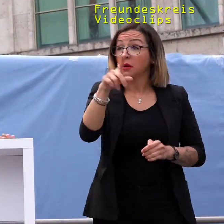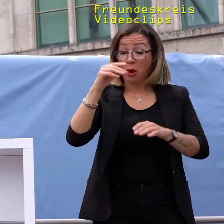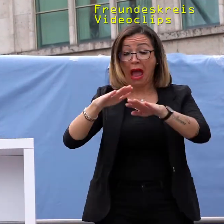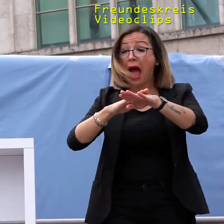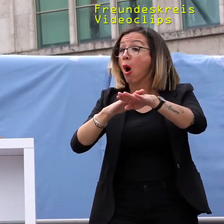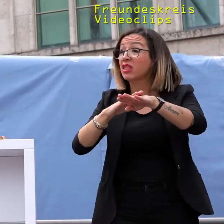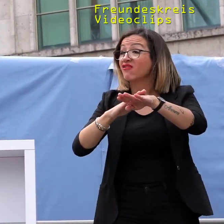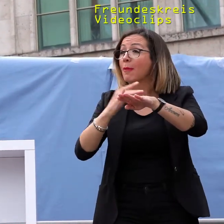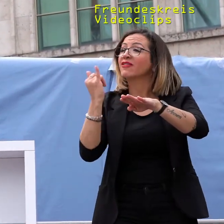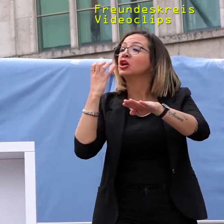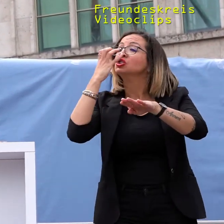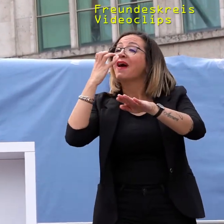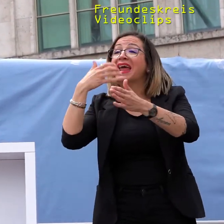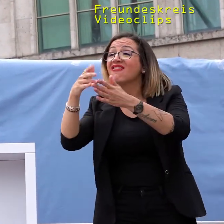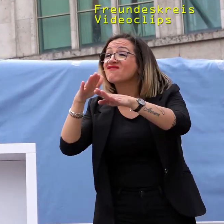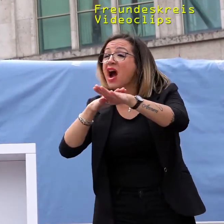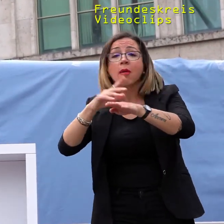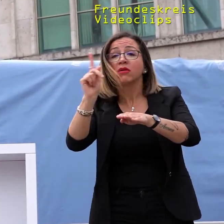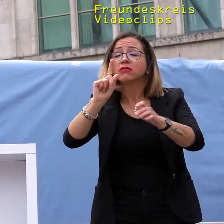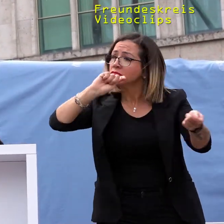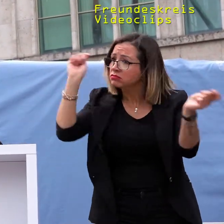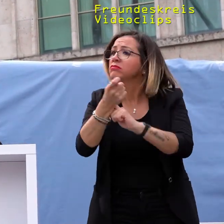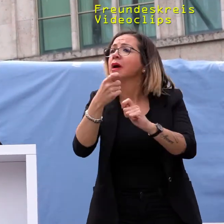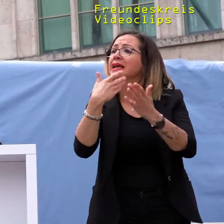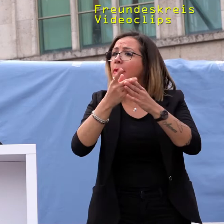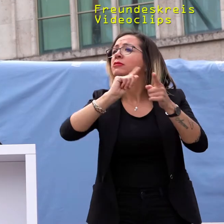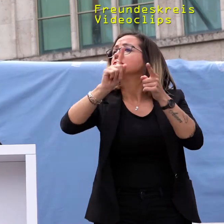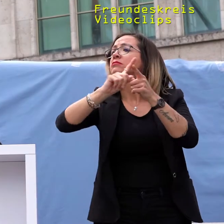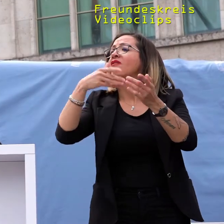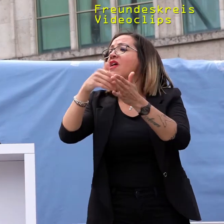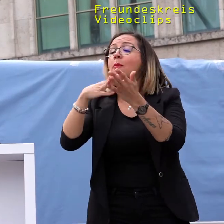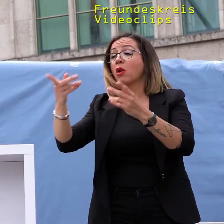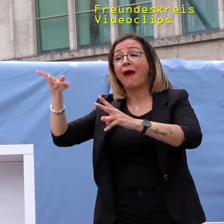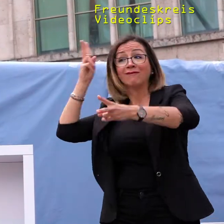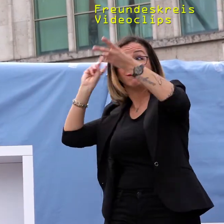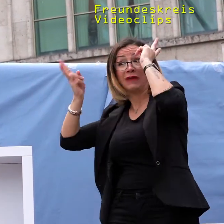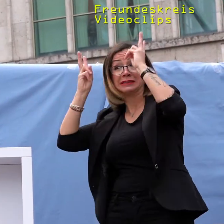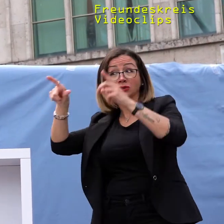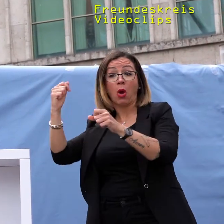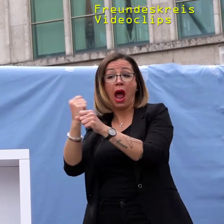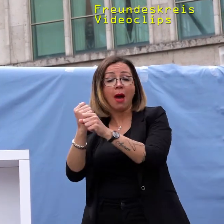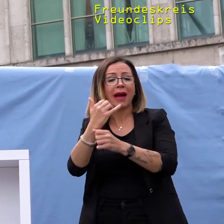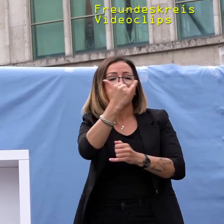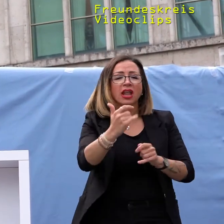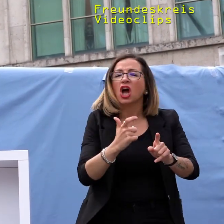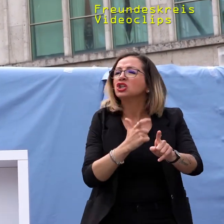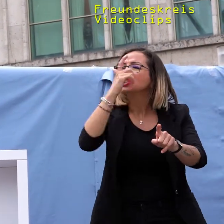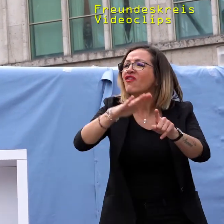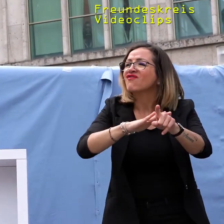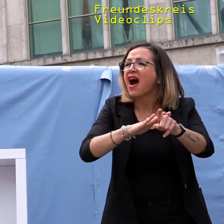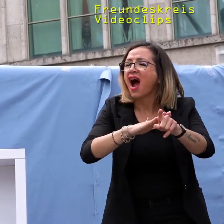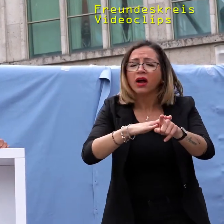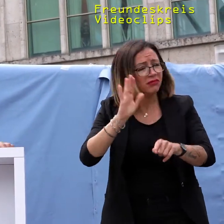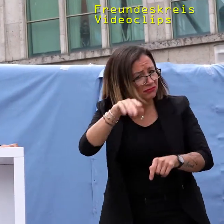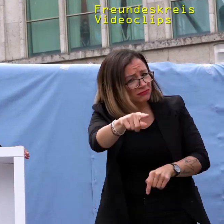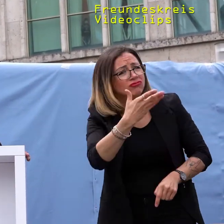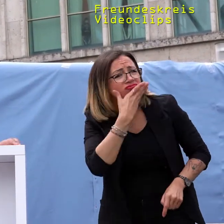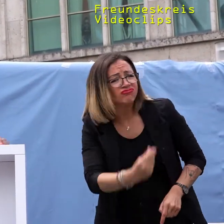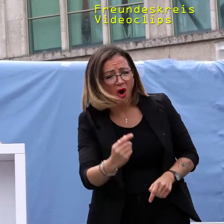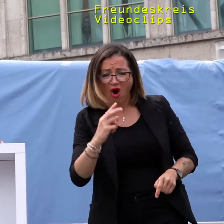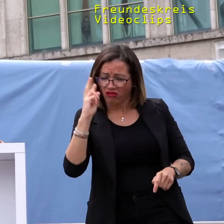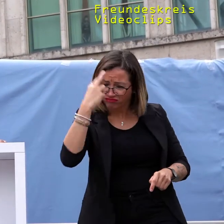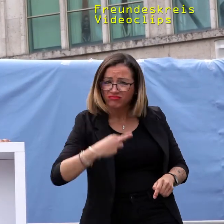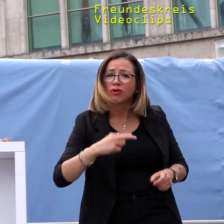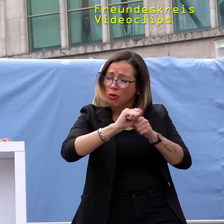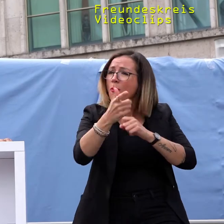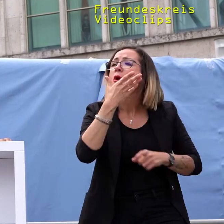mehr als Hautfarbe bezeichnet wird, und Hairdresserinnen, die schwarzen Kindern beibringen, ihr Aussehen zu lieben, bis hin zu politischen Abgeordneten, die sich für